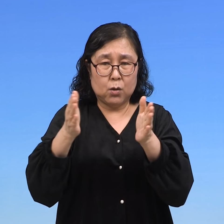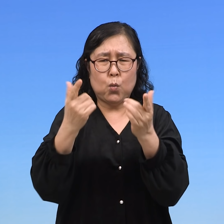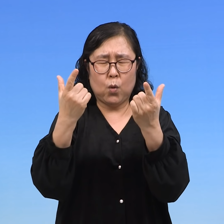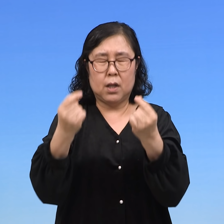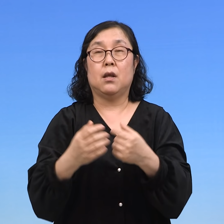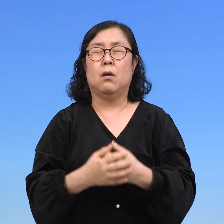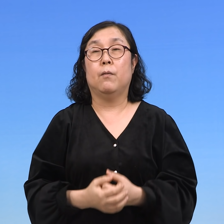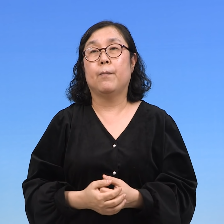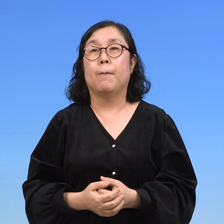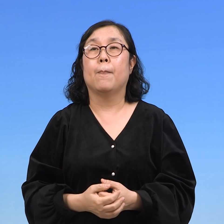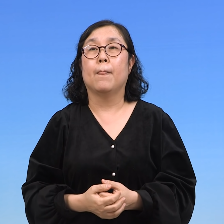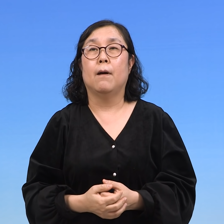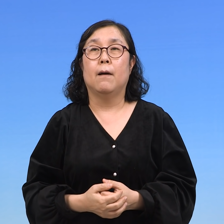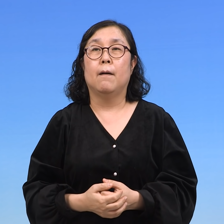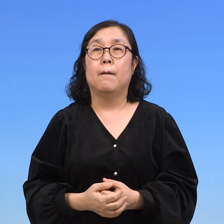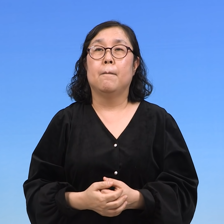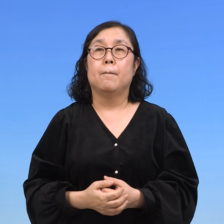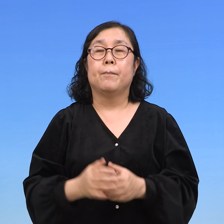아닙니까?